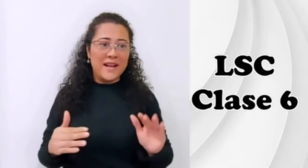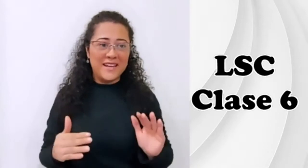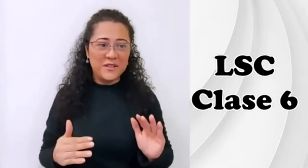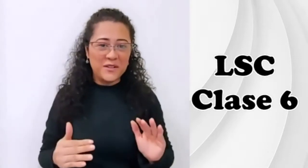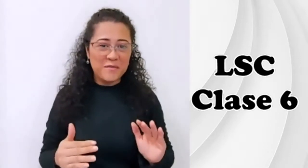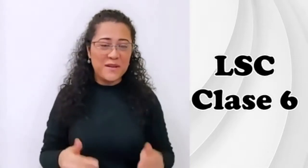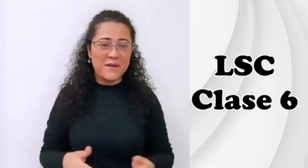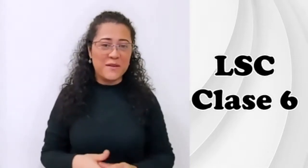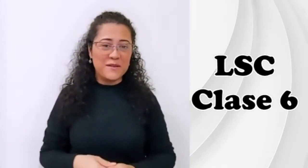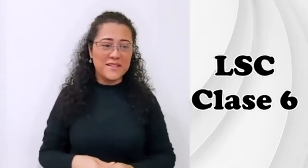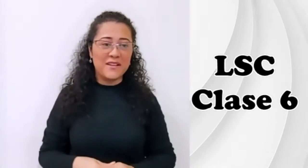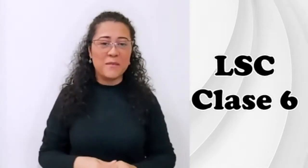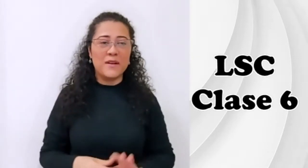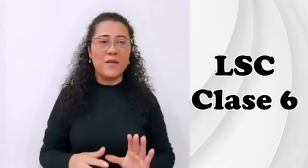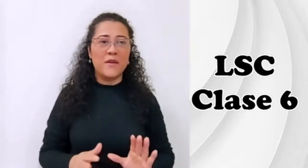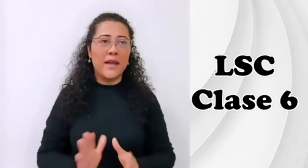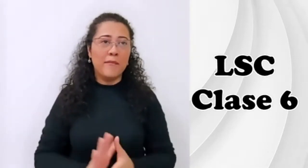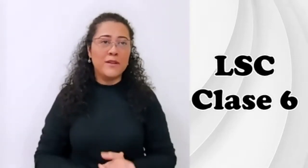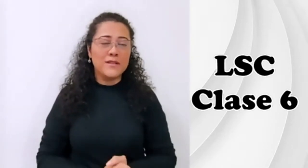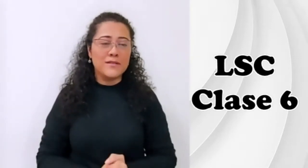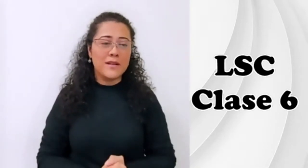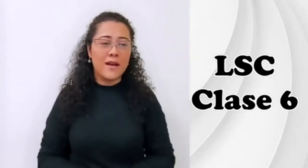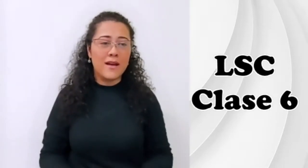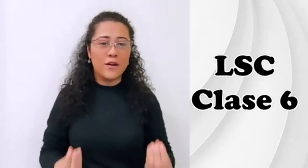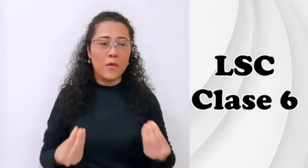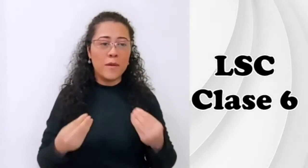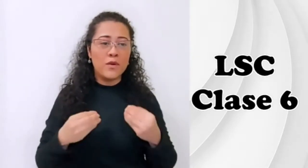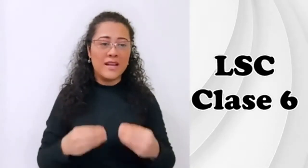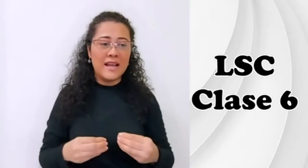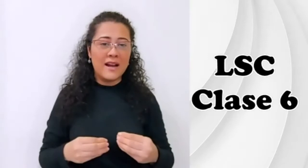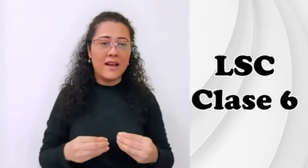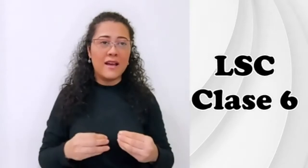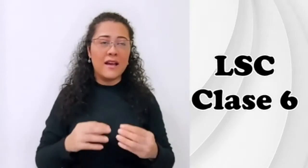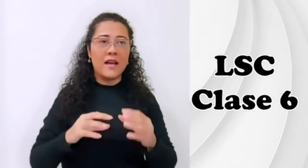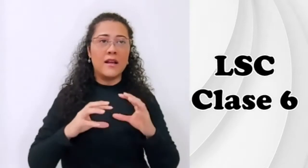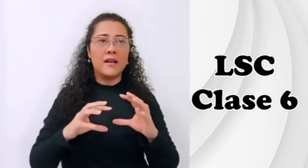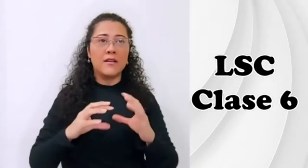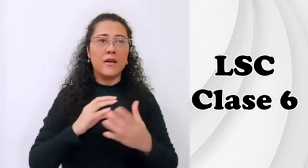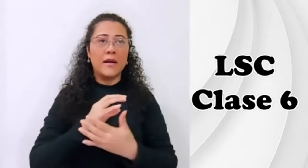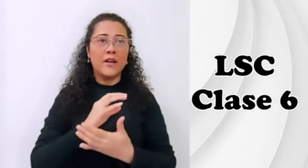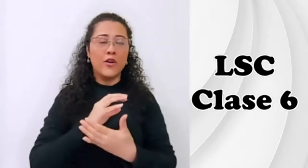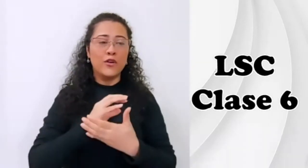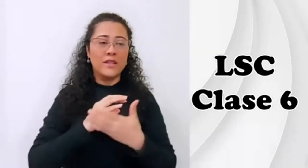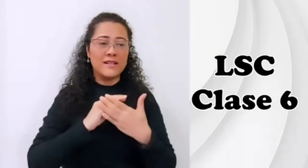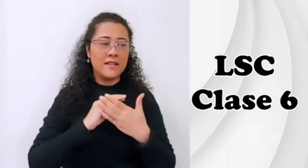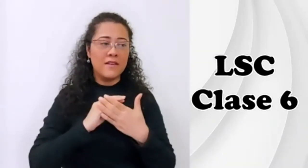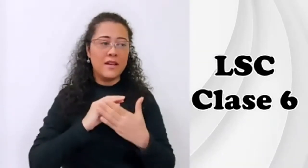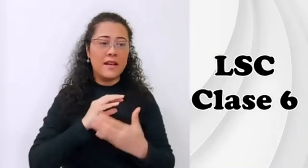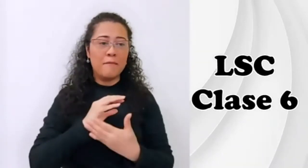cualquier otro tipo de color, ¿cierto? Pero, por ejemplo, si usan ropa muy clara y no contrasta bien